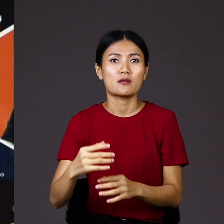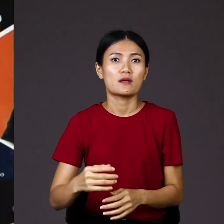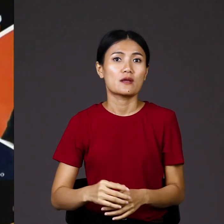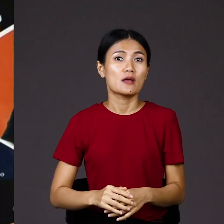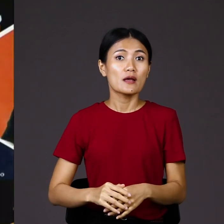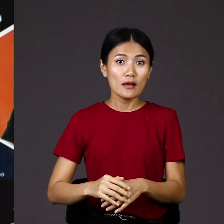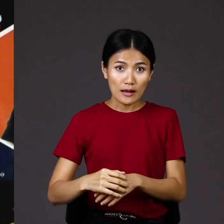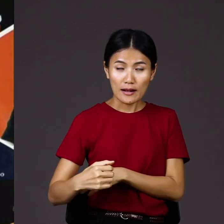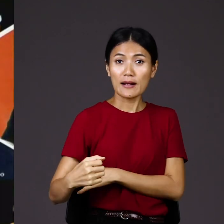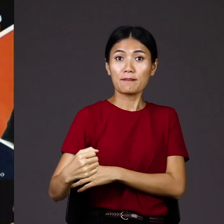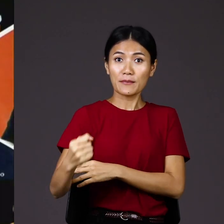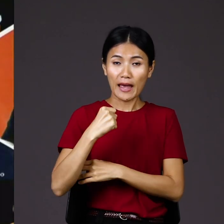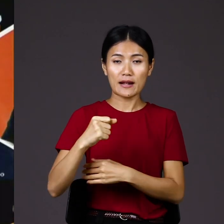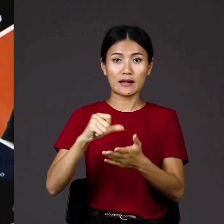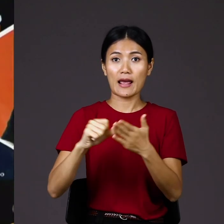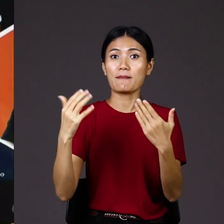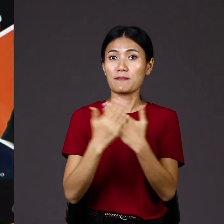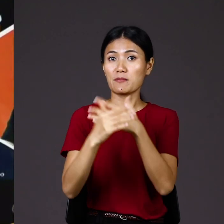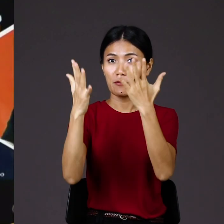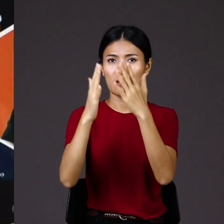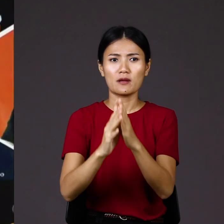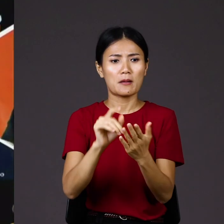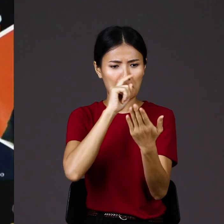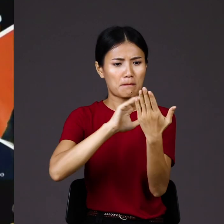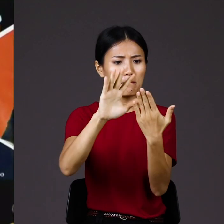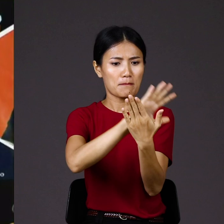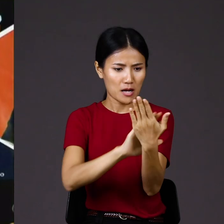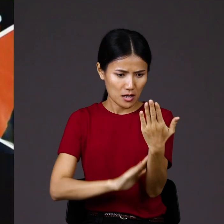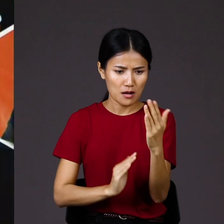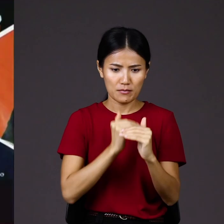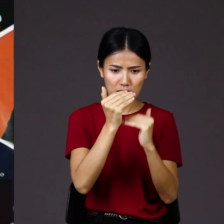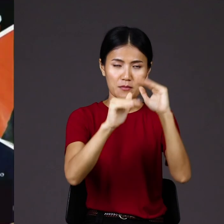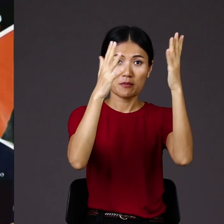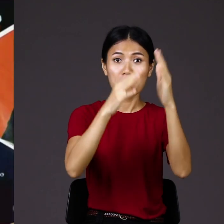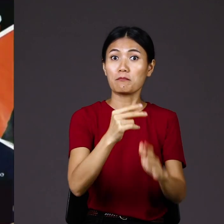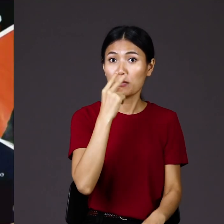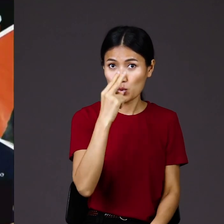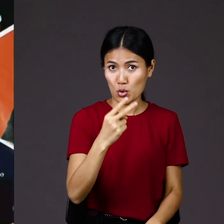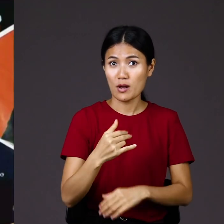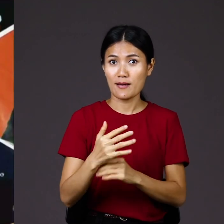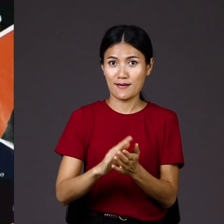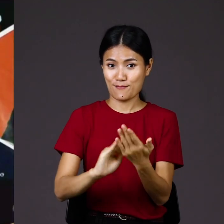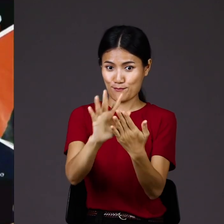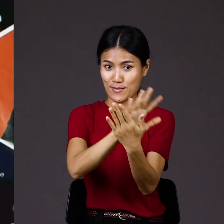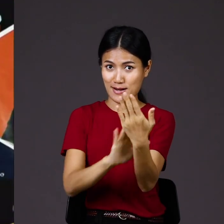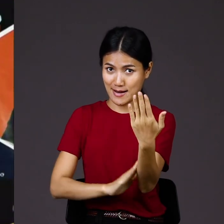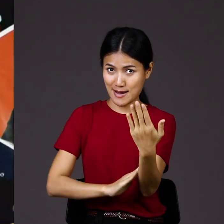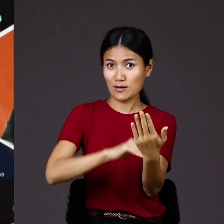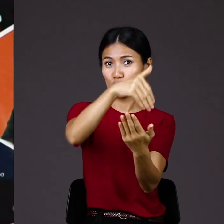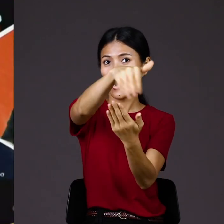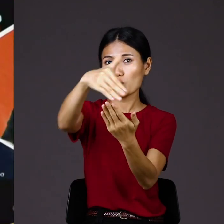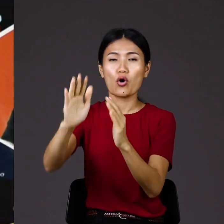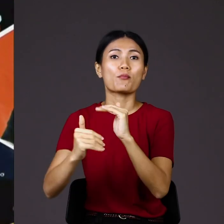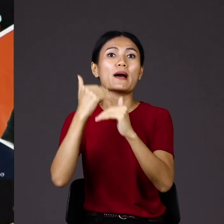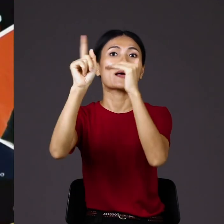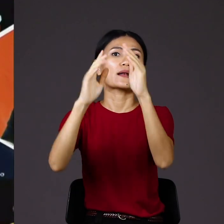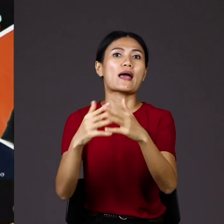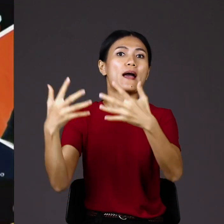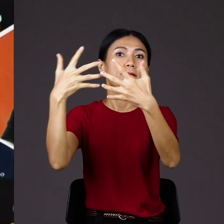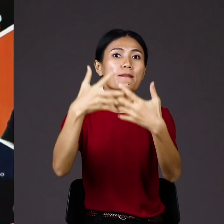านี้ได้เลยพ่อแม่พี่น้องครับถ้าเราหันไปดูประเทศที่พัฒนาแล้วทั่วโล